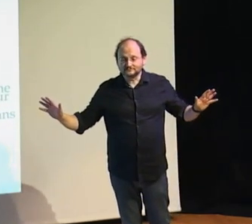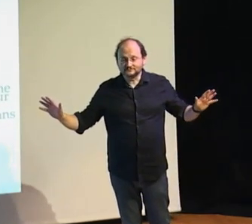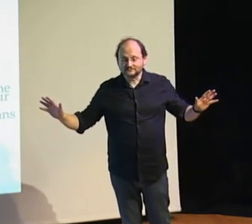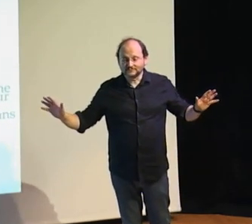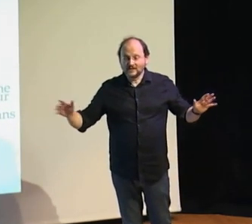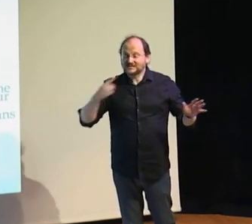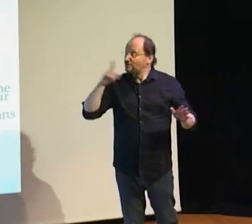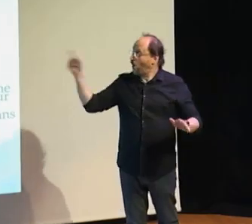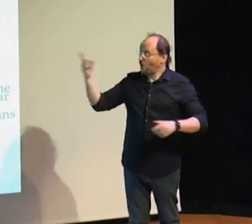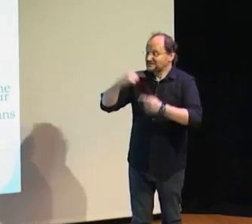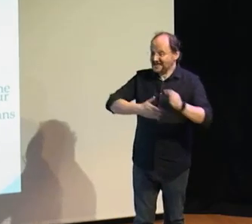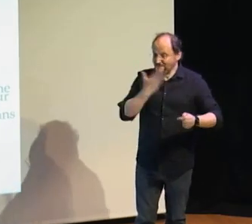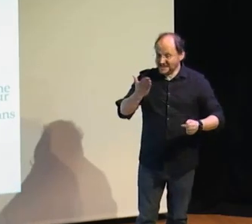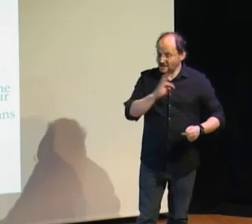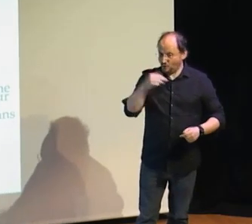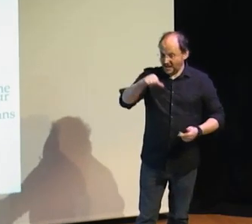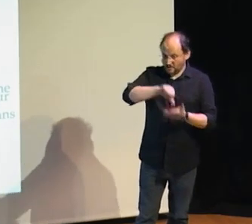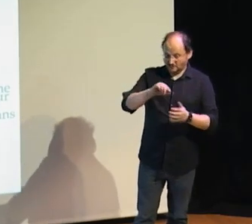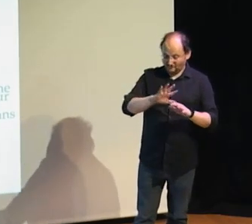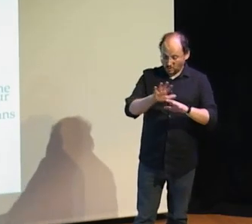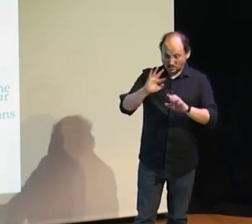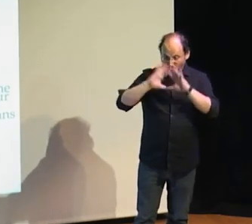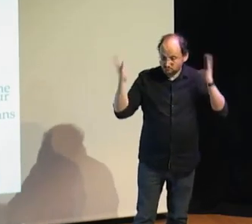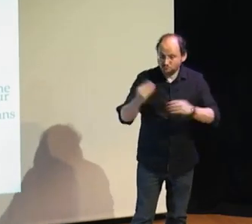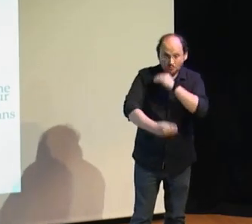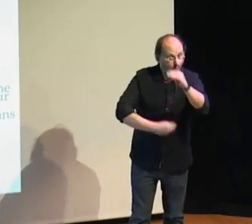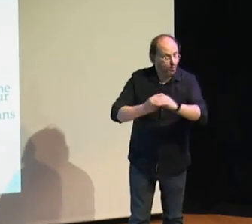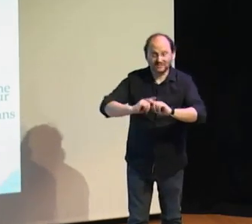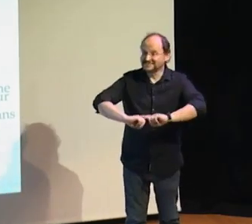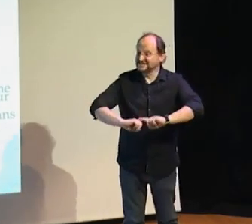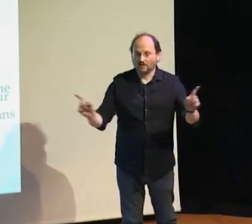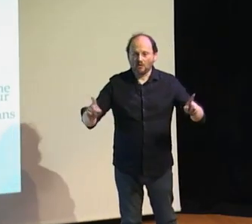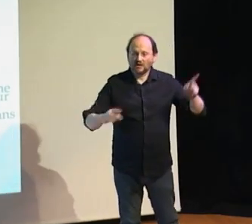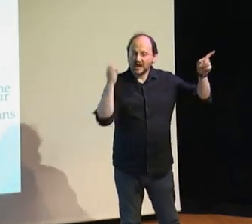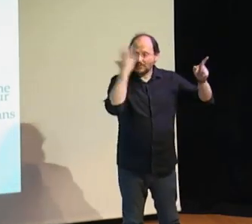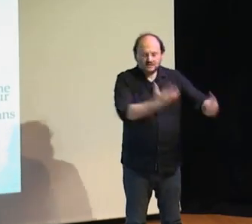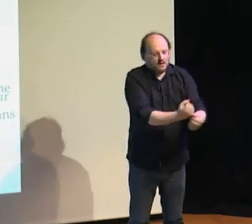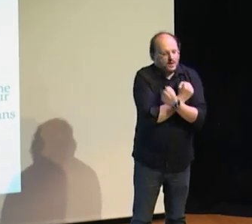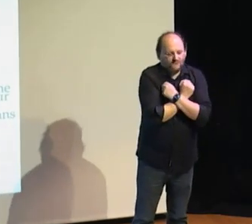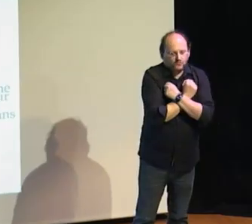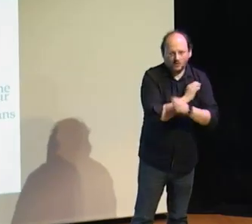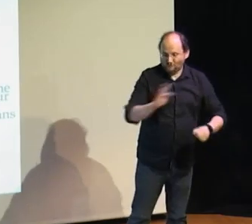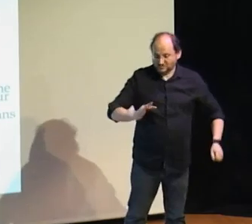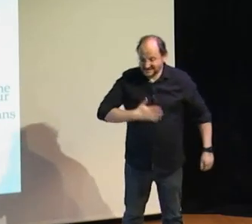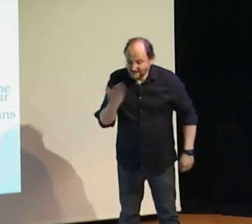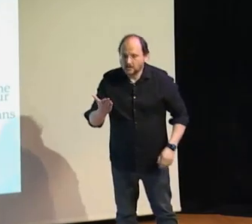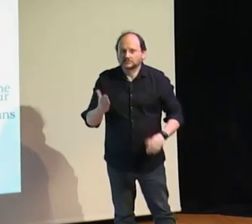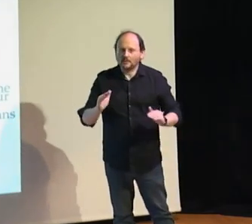clair ? Vous voyez que le signe d'aimer, ce n'est pas le même que le signe d'autres